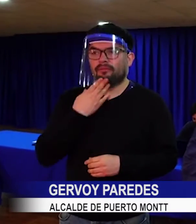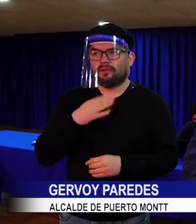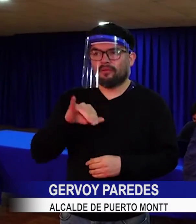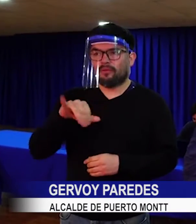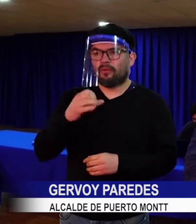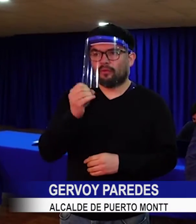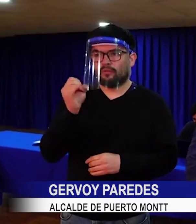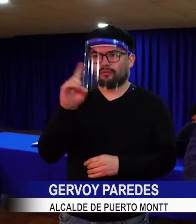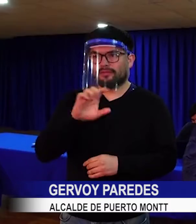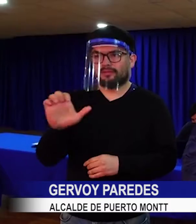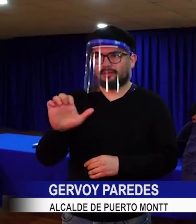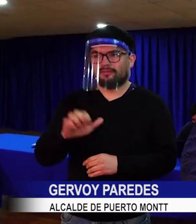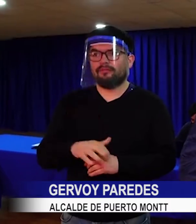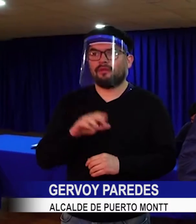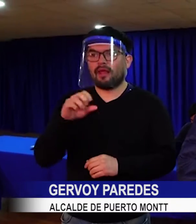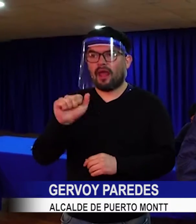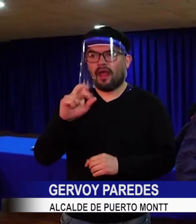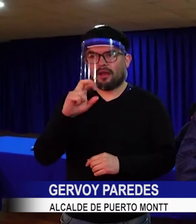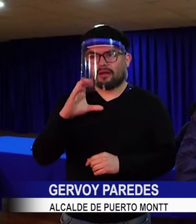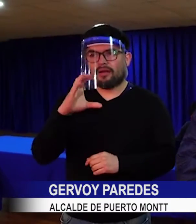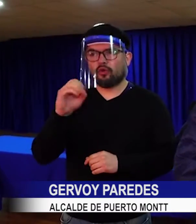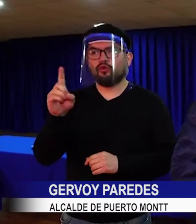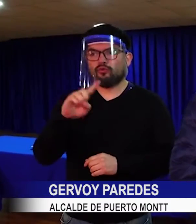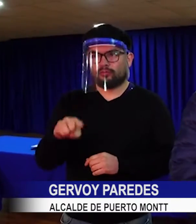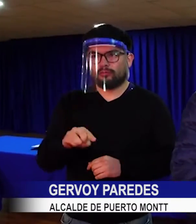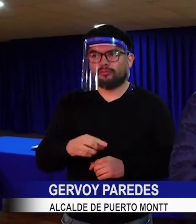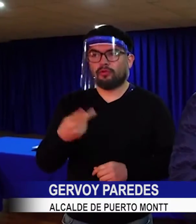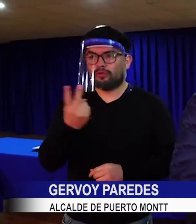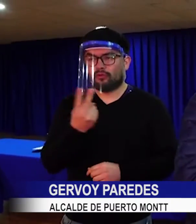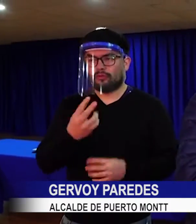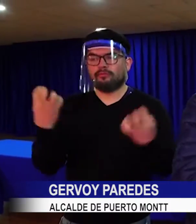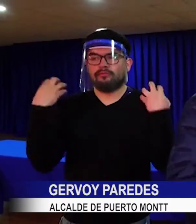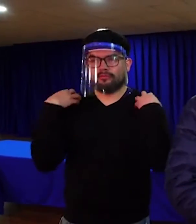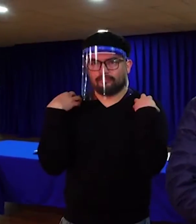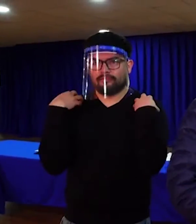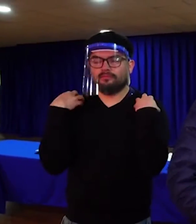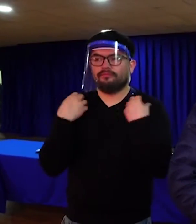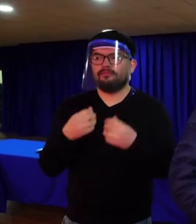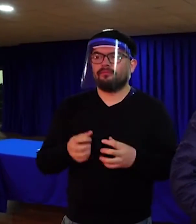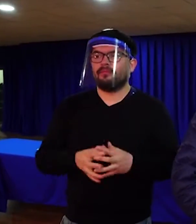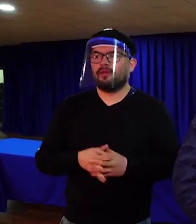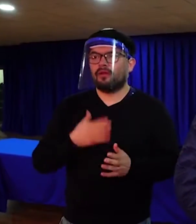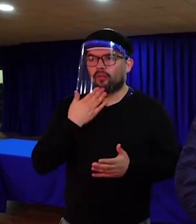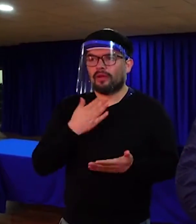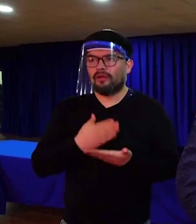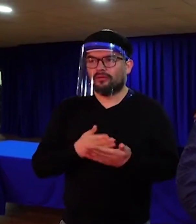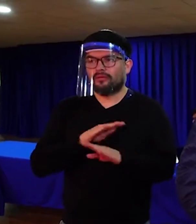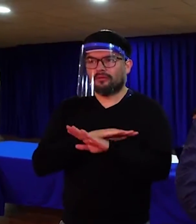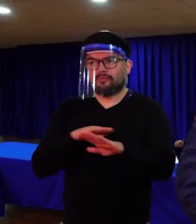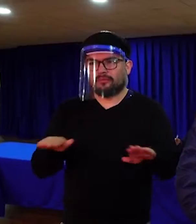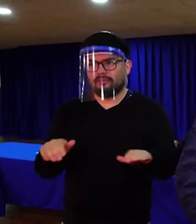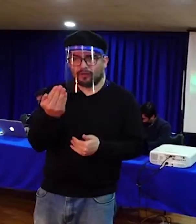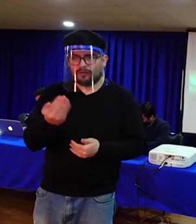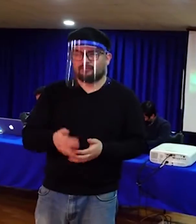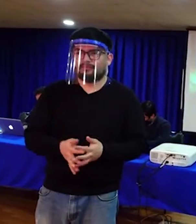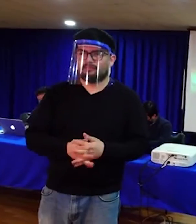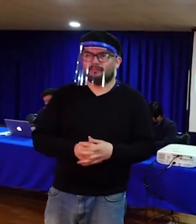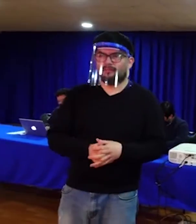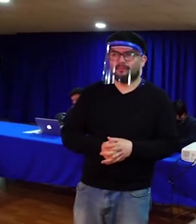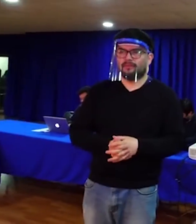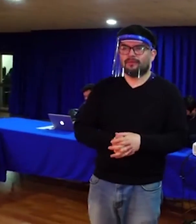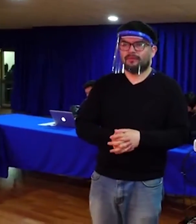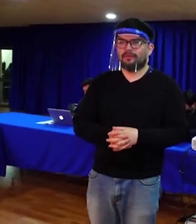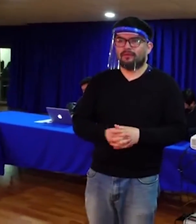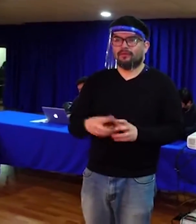que van a ser los responsables y esto va a ser hasta el día 7 si no me equivoco si hasta el día hasta el próximo viernes debemos